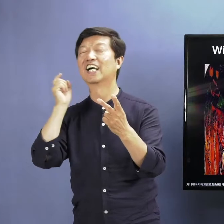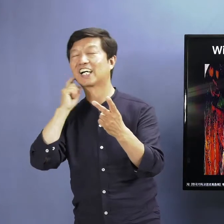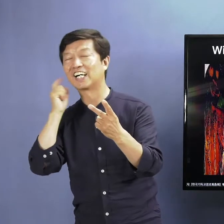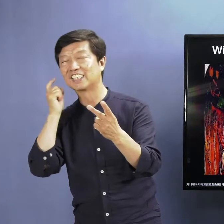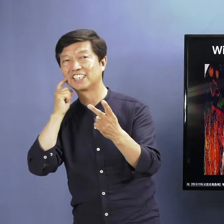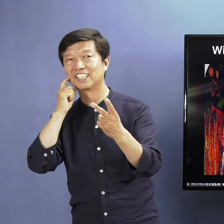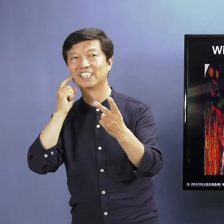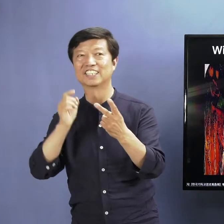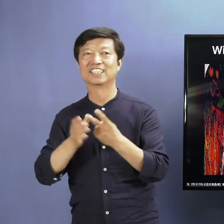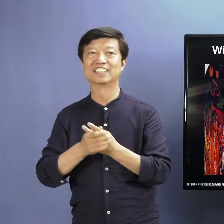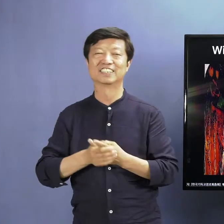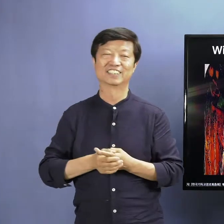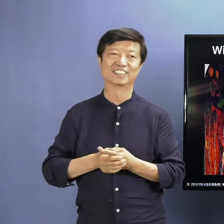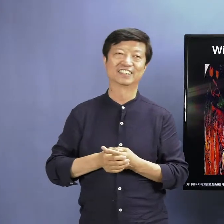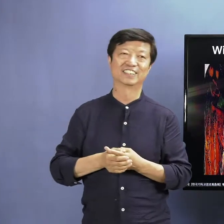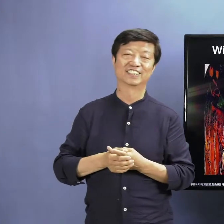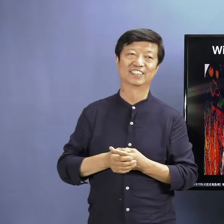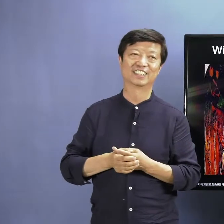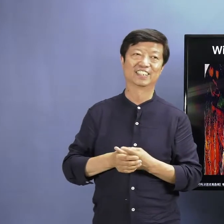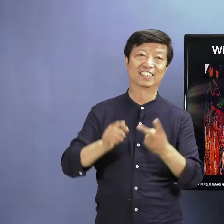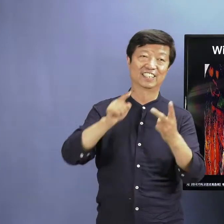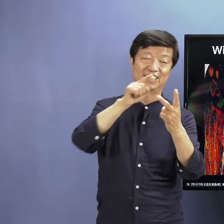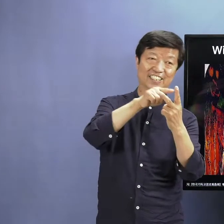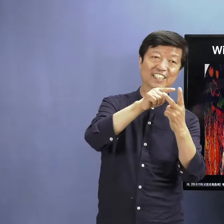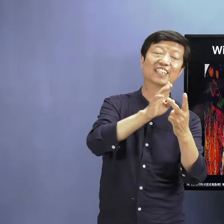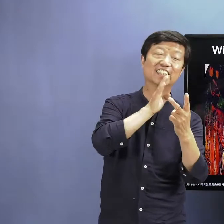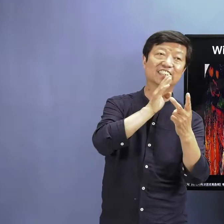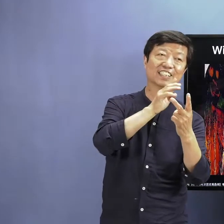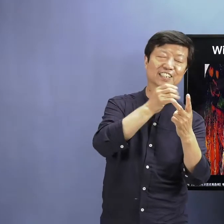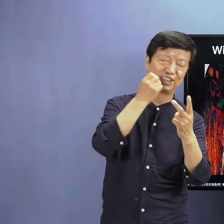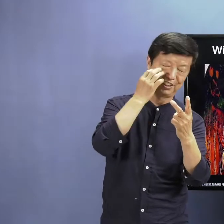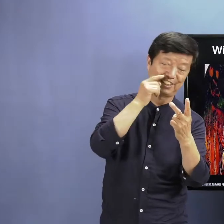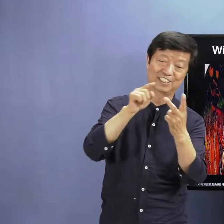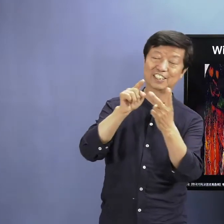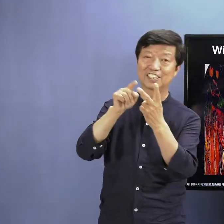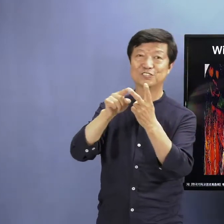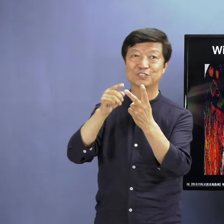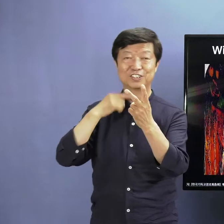유명한 이발소 그림입니다. 누가 그렸는지 몰라요.